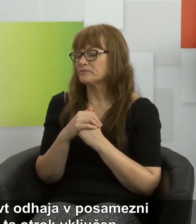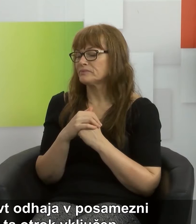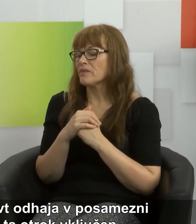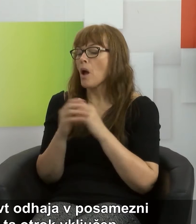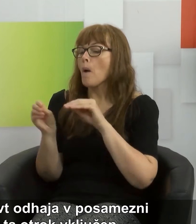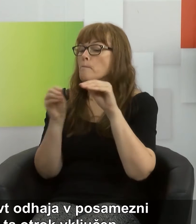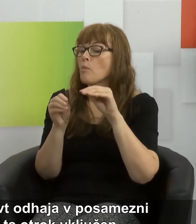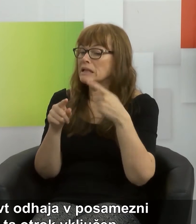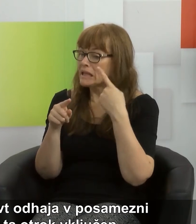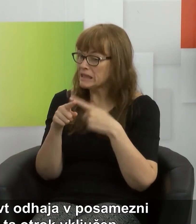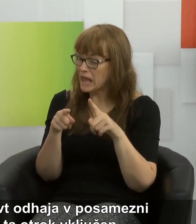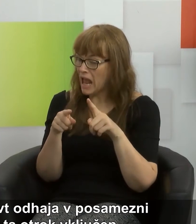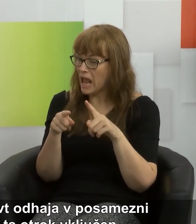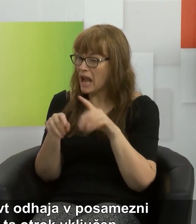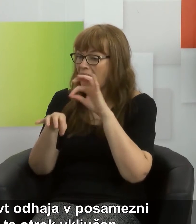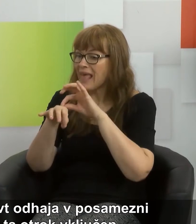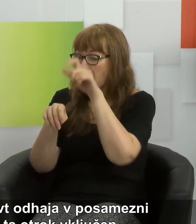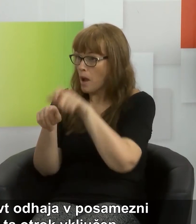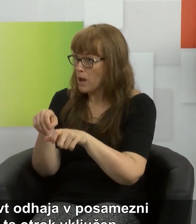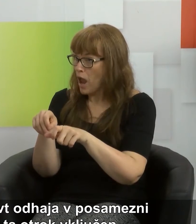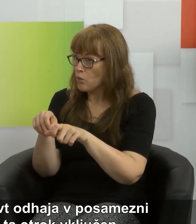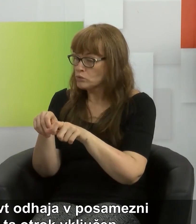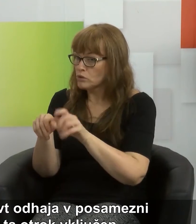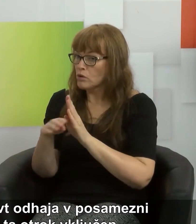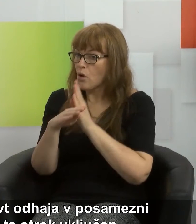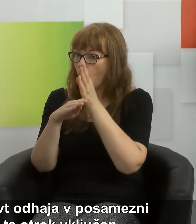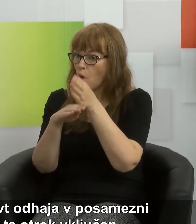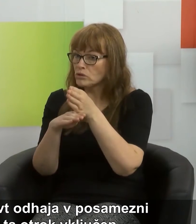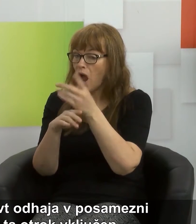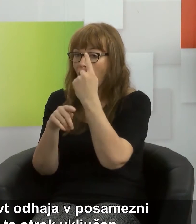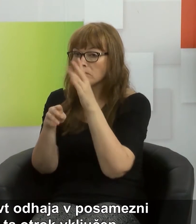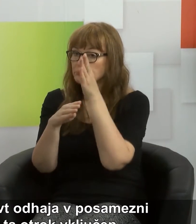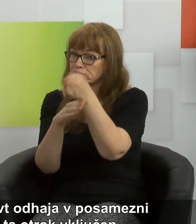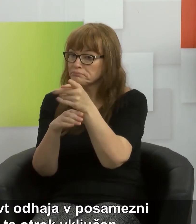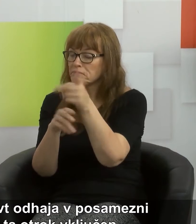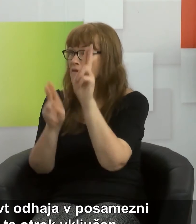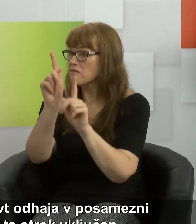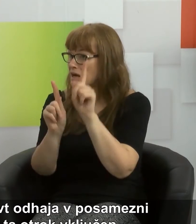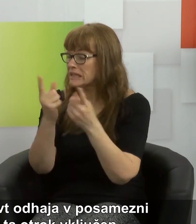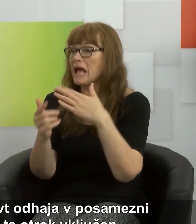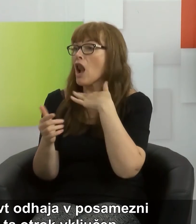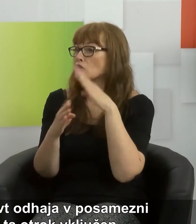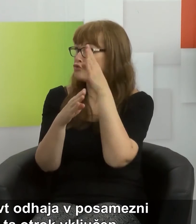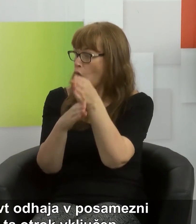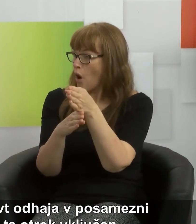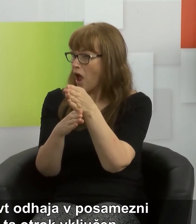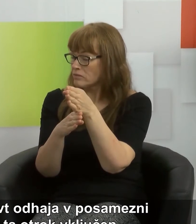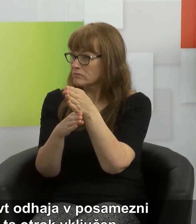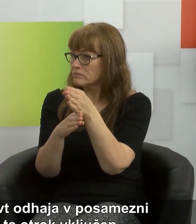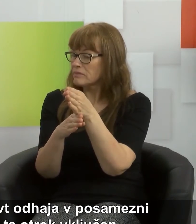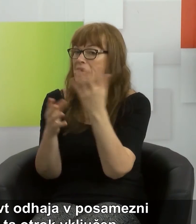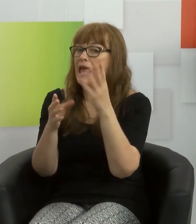V mobilnem delu terapevt odhaja v posamezni vrtec ali šolo, kjer je ta